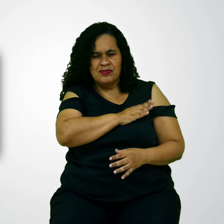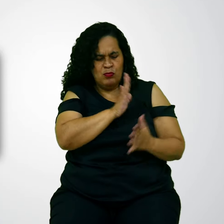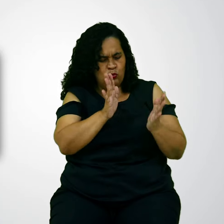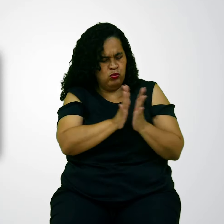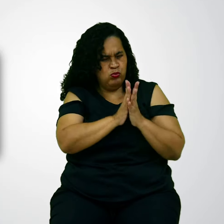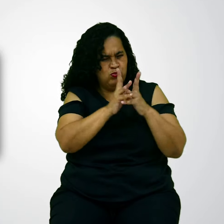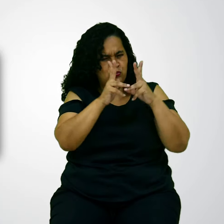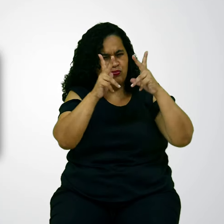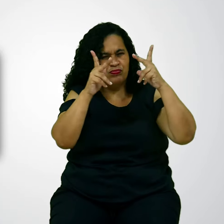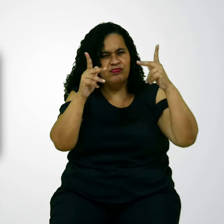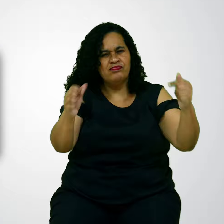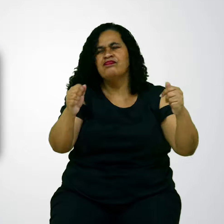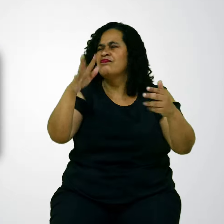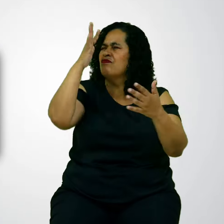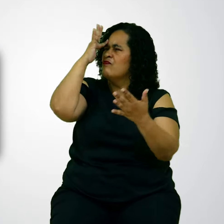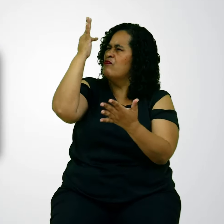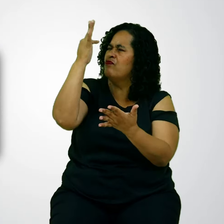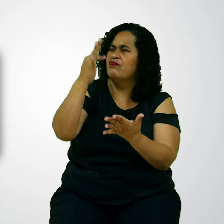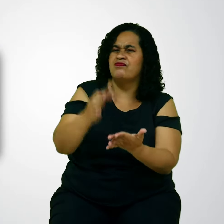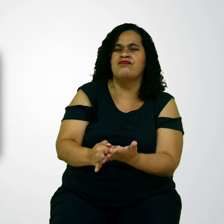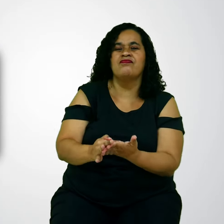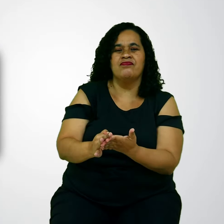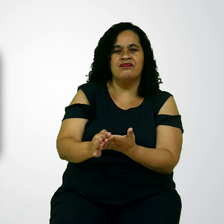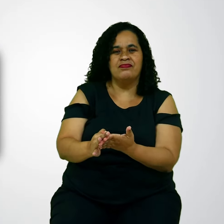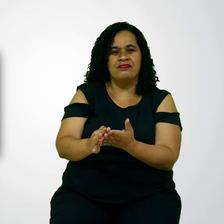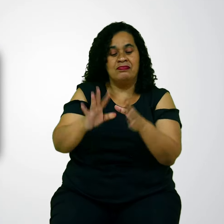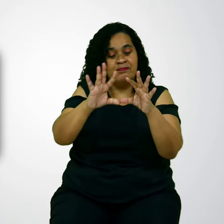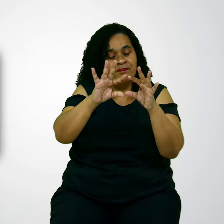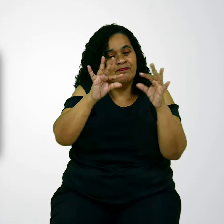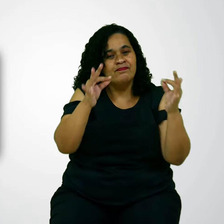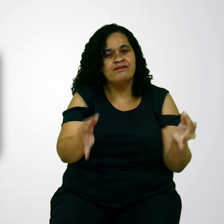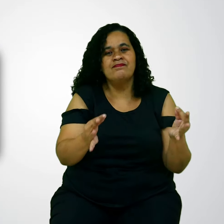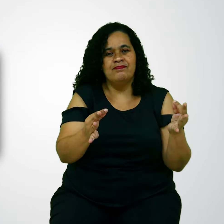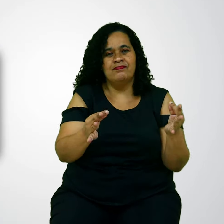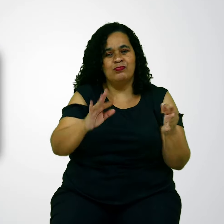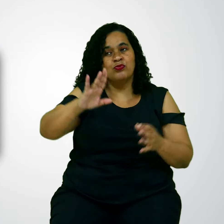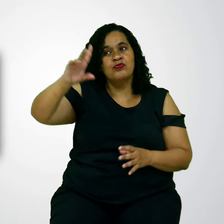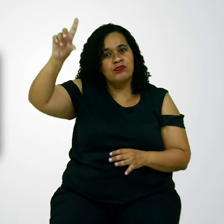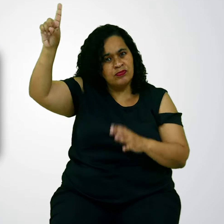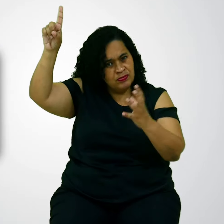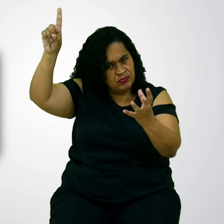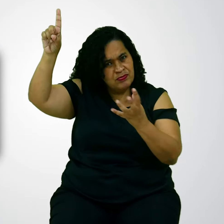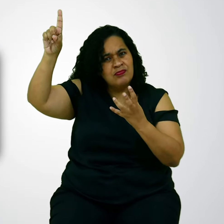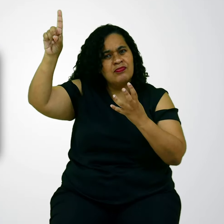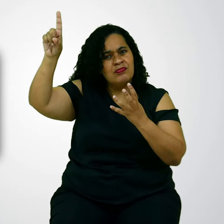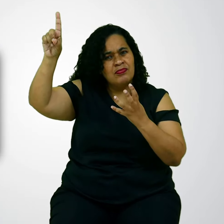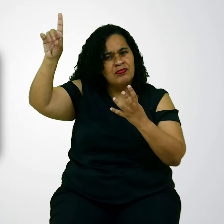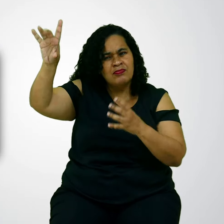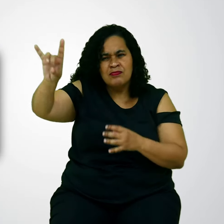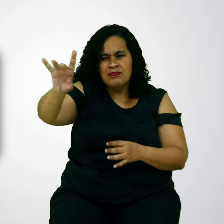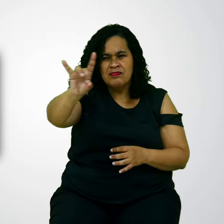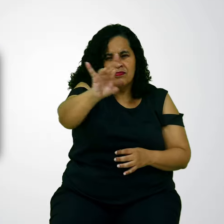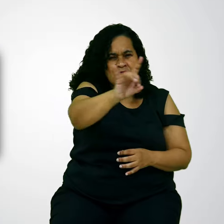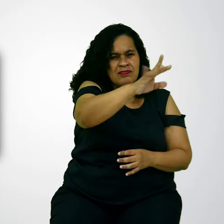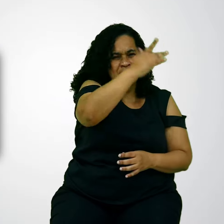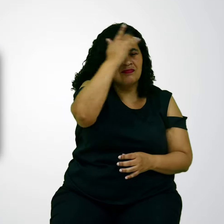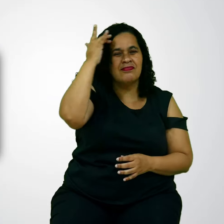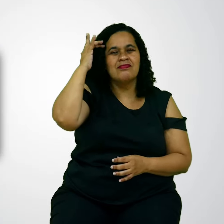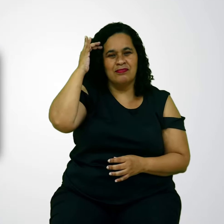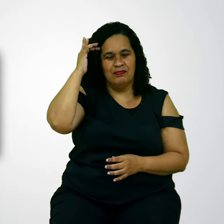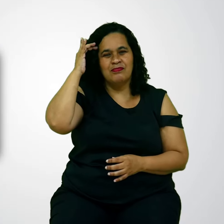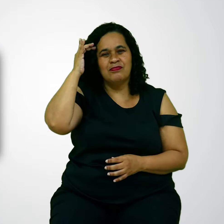com integridade. Ele busca. Deus busca isso de cada adorador. Deus busca isso de cada pessoa